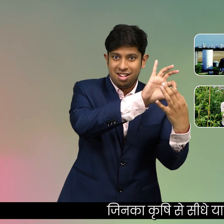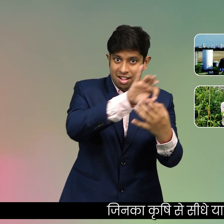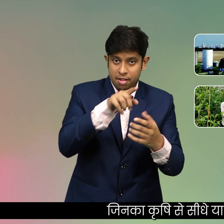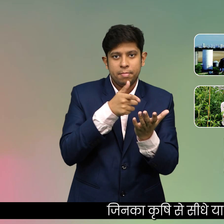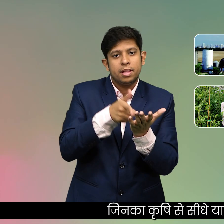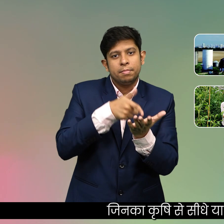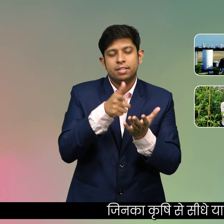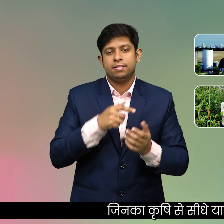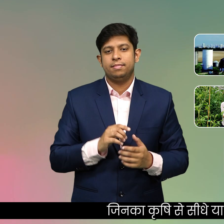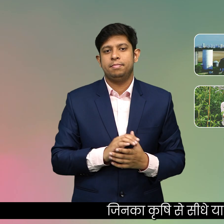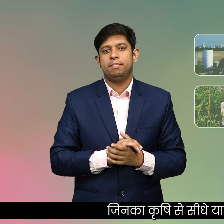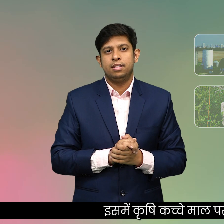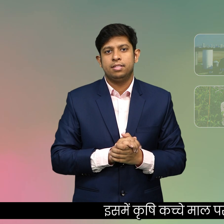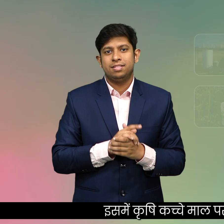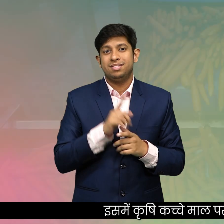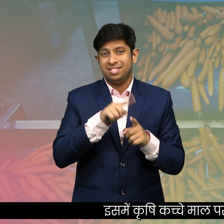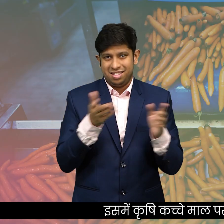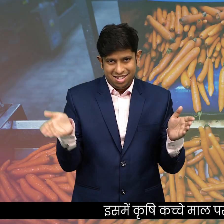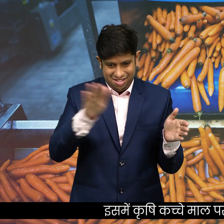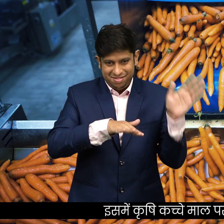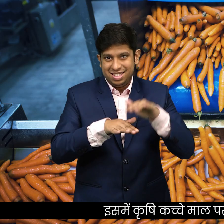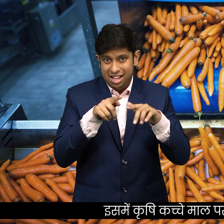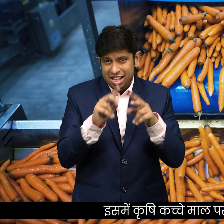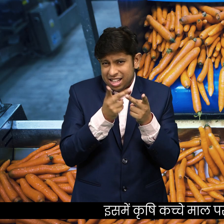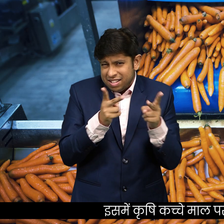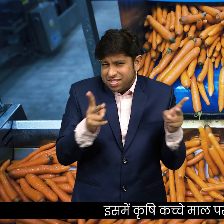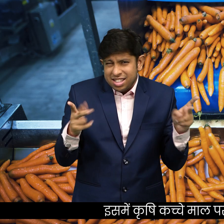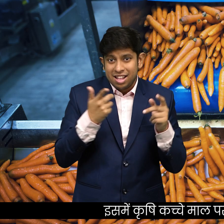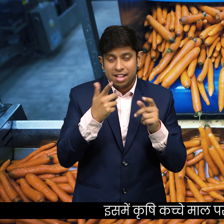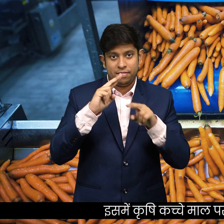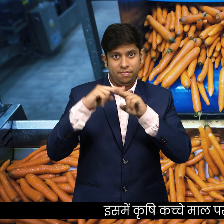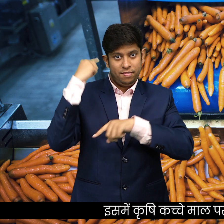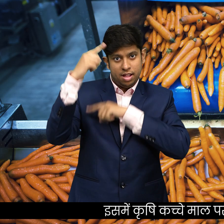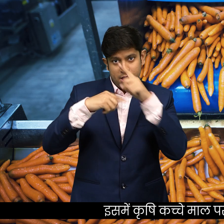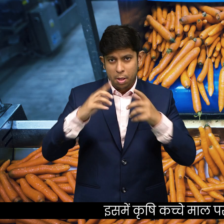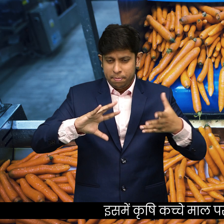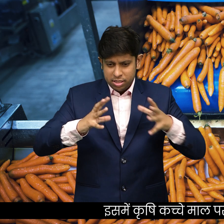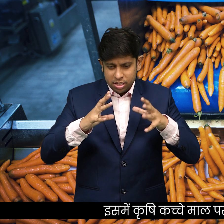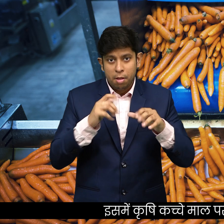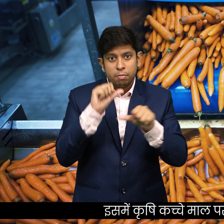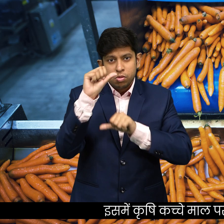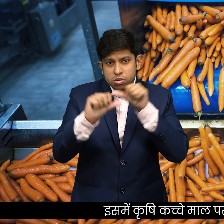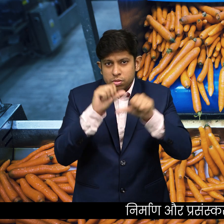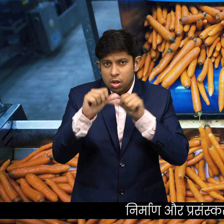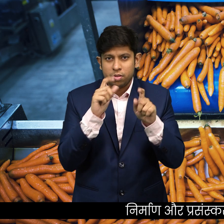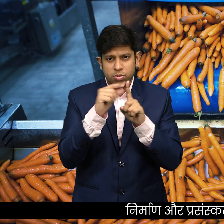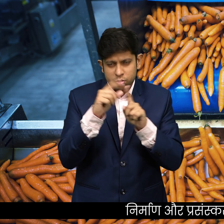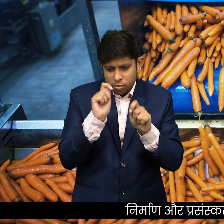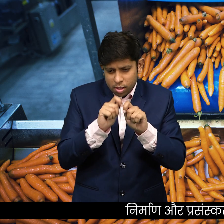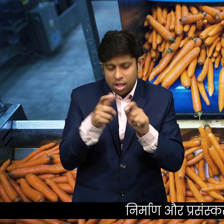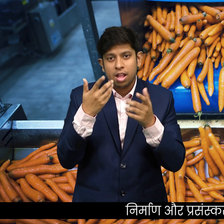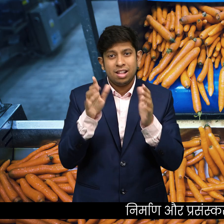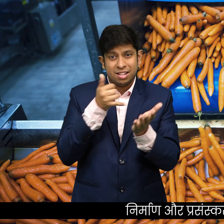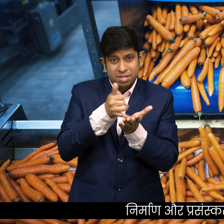से संबंध होता है। इसमें कृषि कच्चे माल पर आधारित विभिन्न औद्योगिक निर्माण